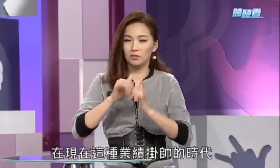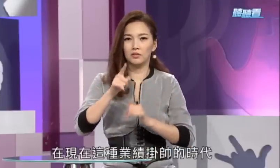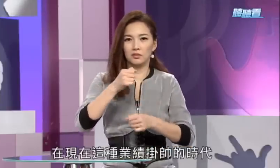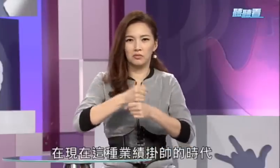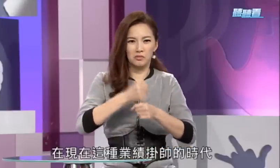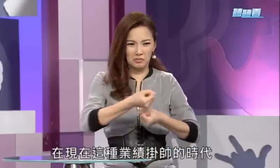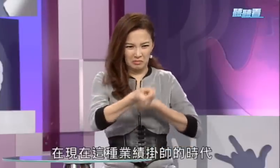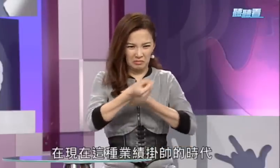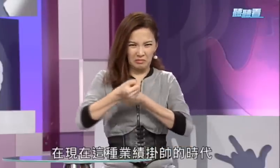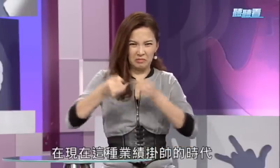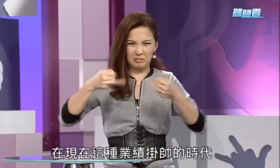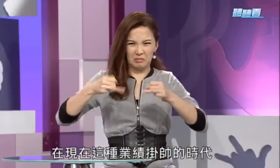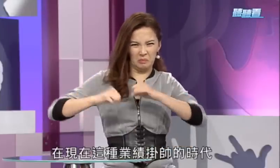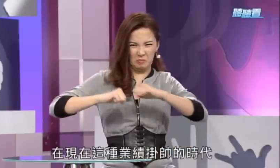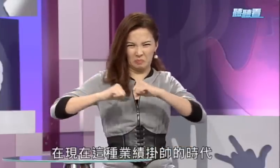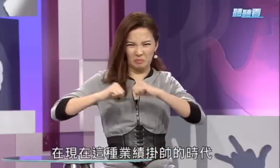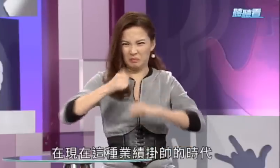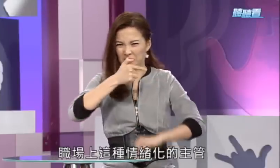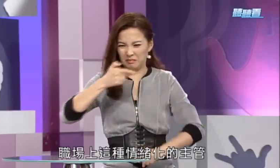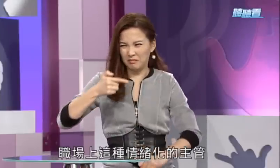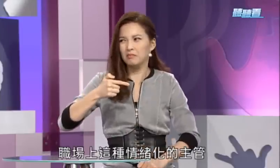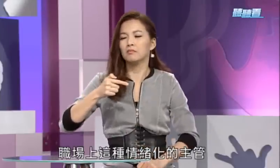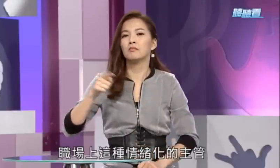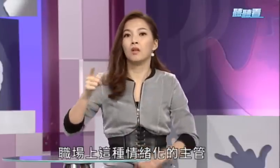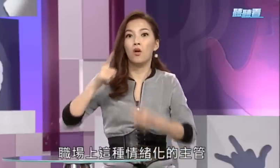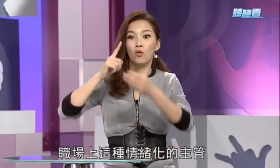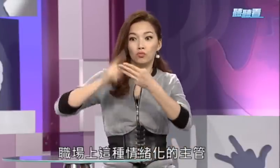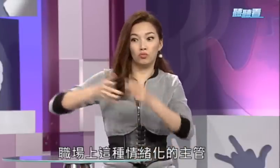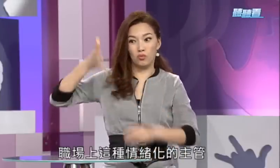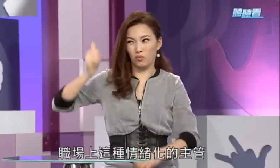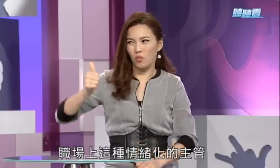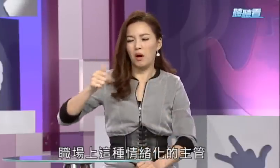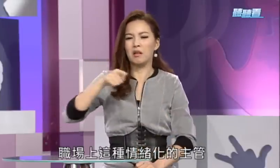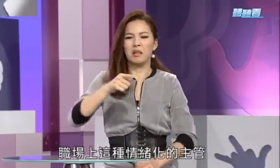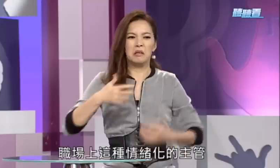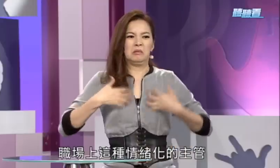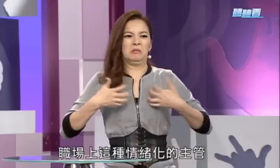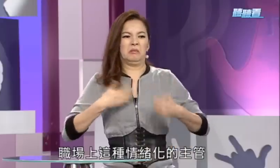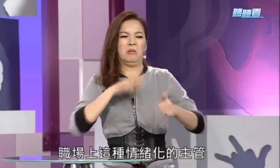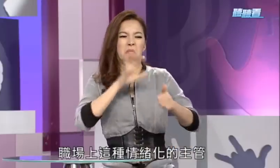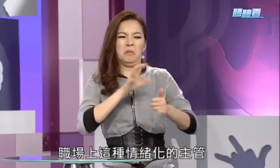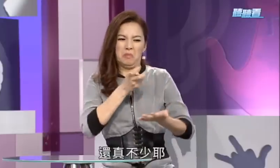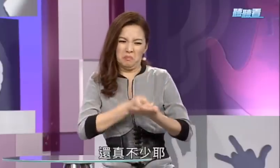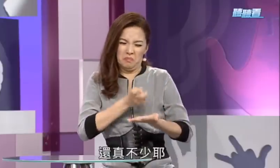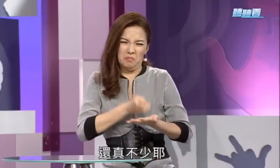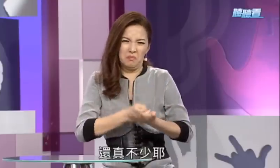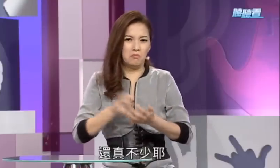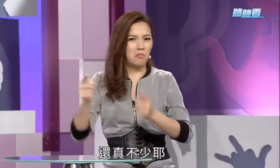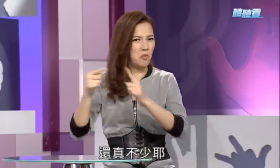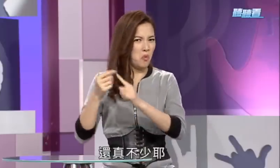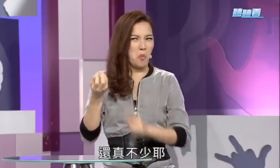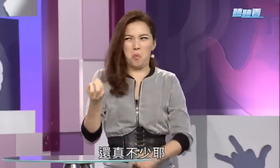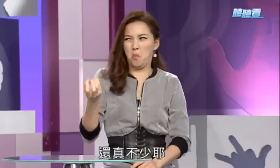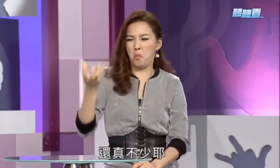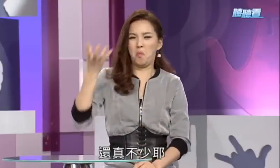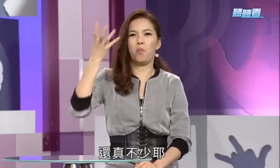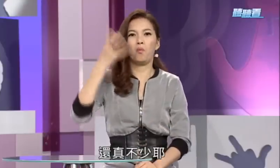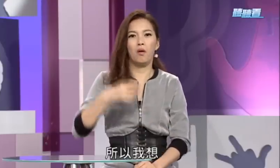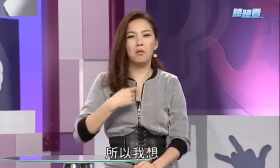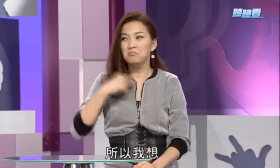种业绩挂帅的时代，职场上这种情绪化的主管啊，还真不少哎。所以